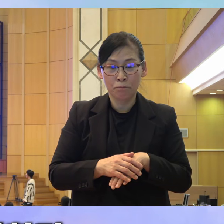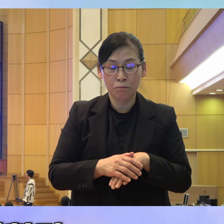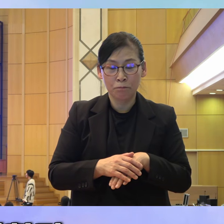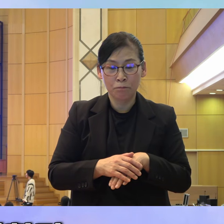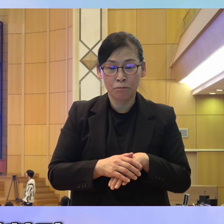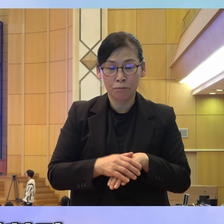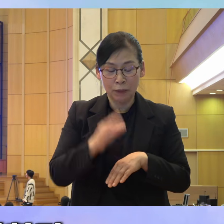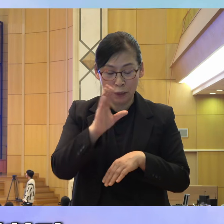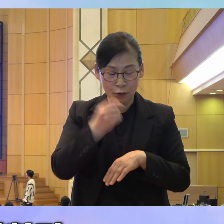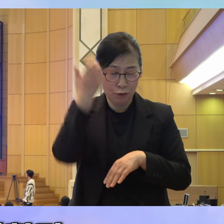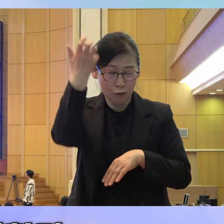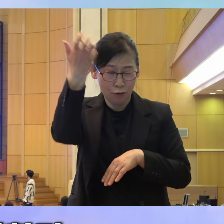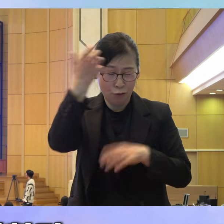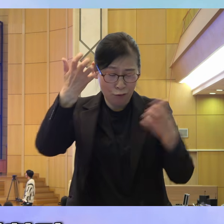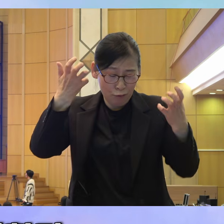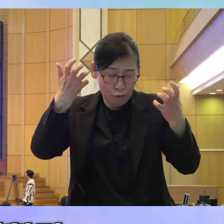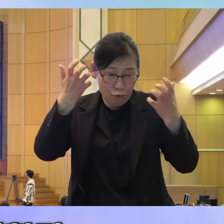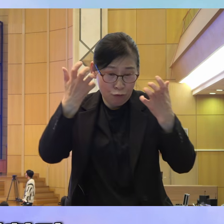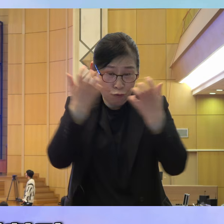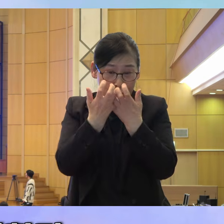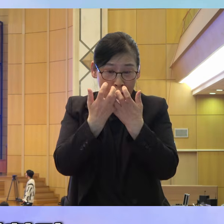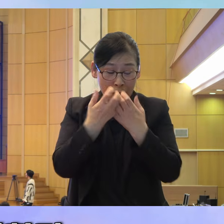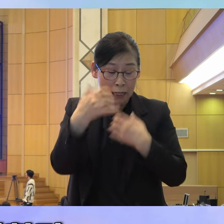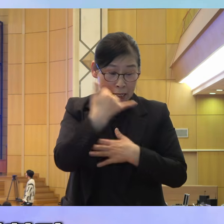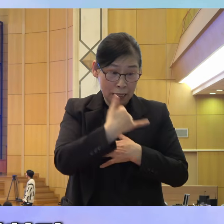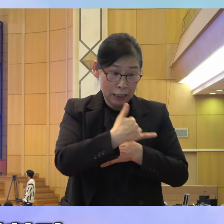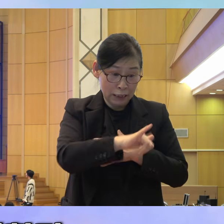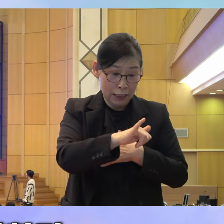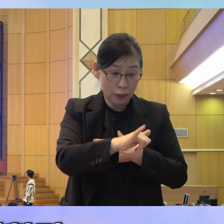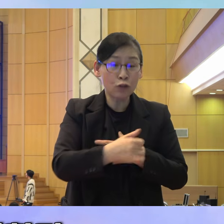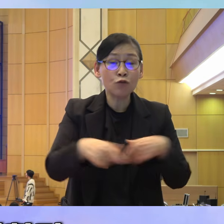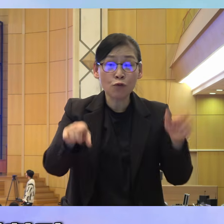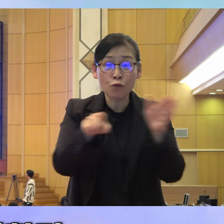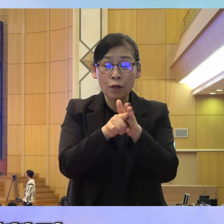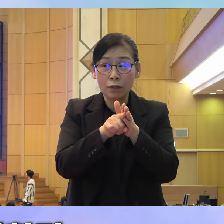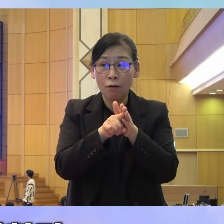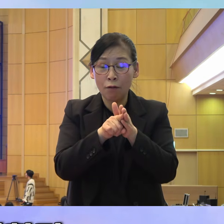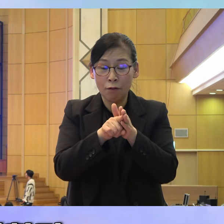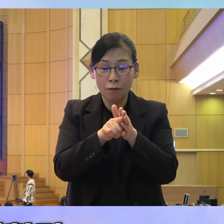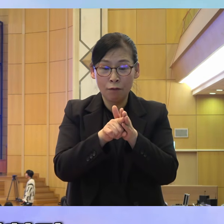성령 충만과 자녀들을 위해서